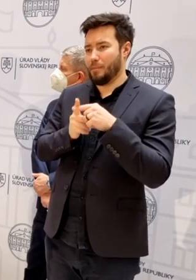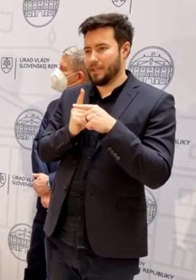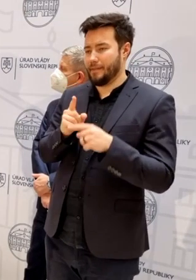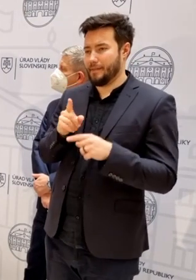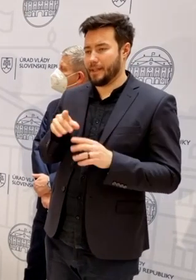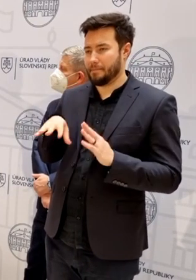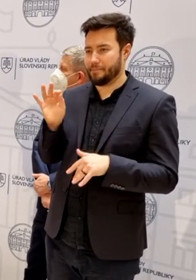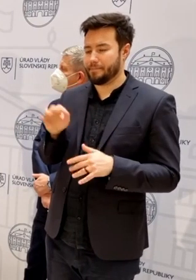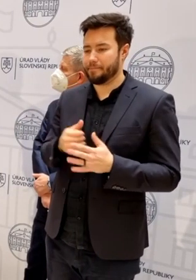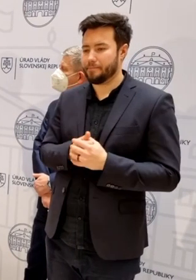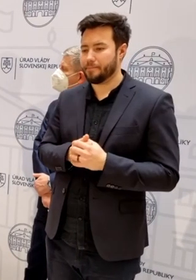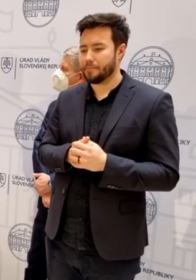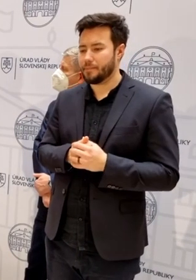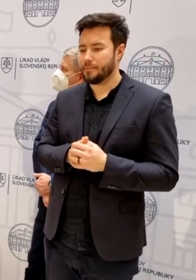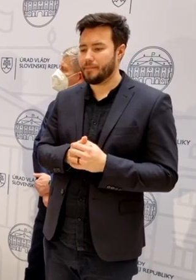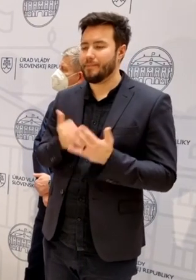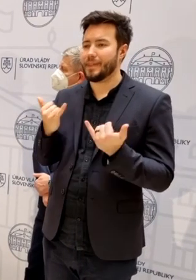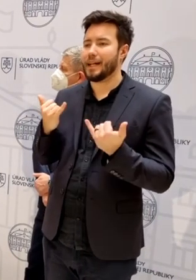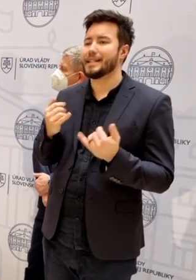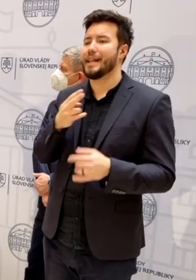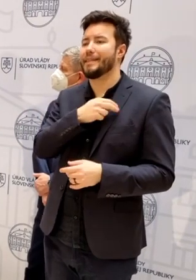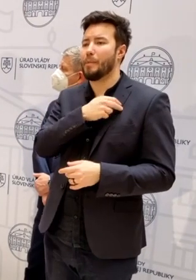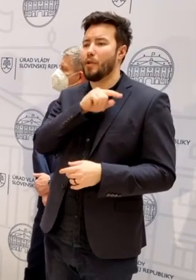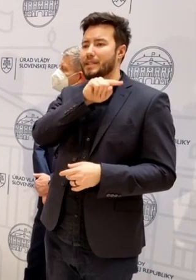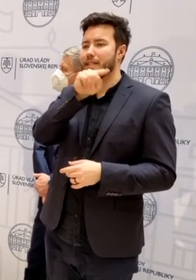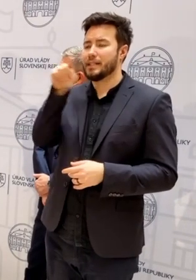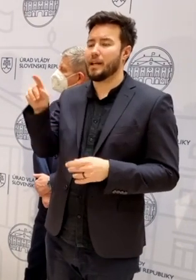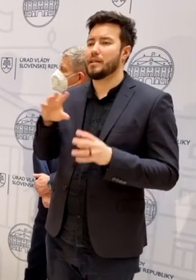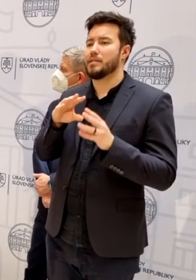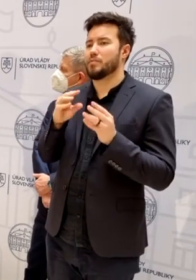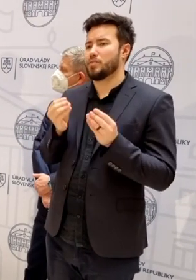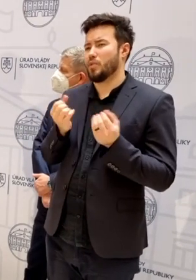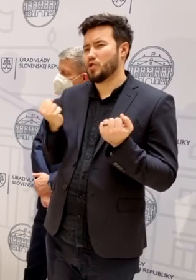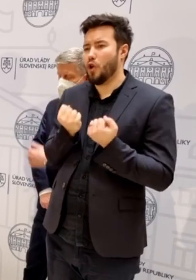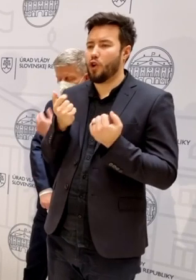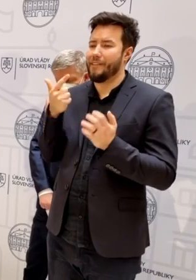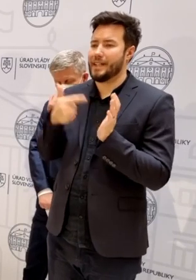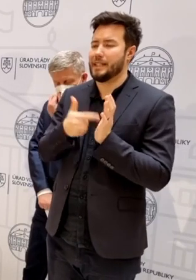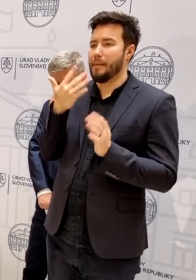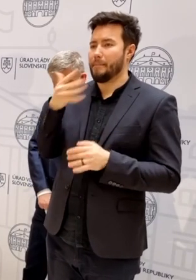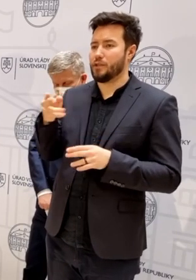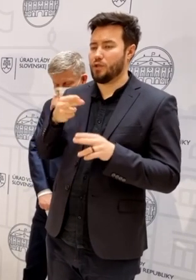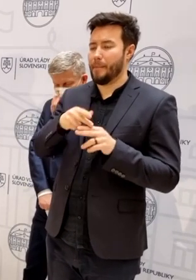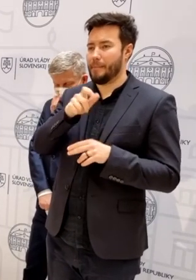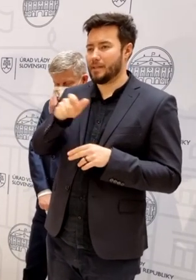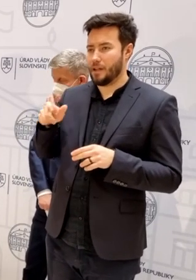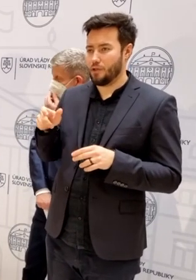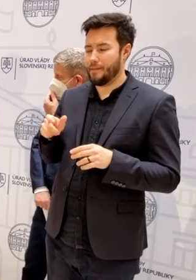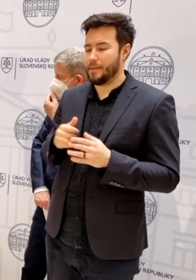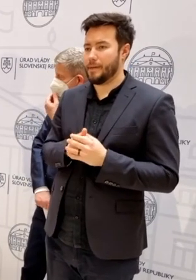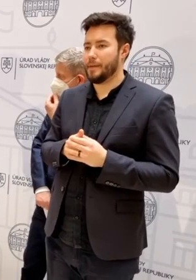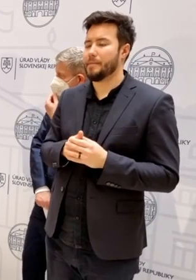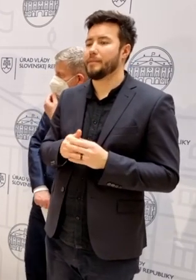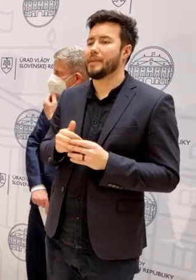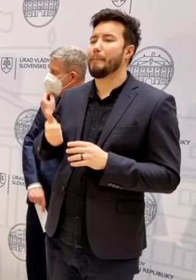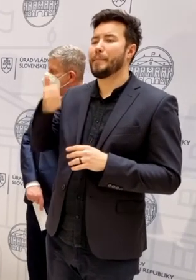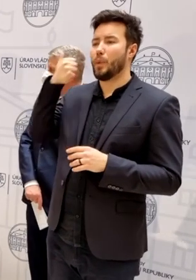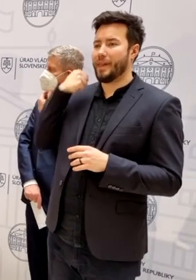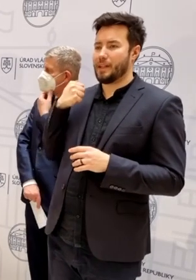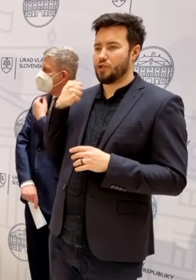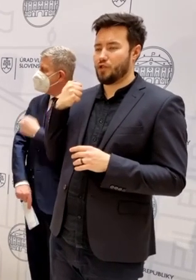Aktuálne v nemocniciach je bezmála 2,5 tisíc pacientov s diagnózou COVID-19, čo je nárast oproti minulému